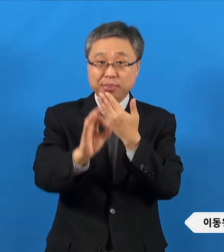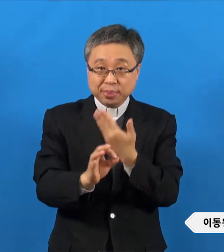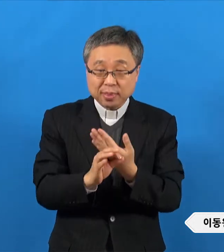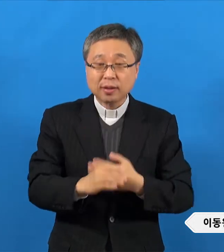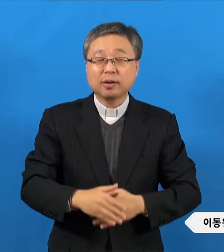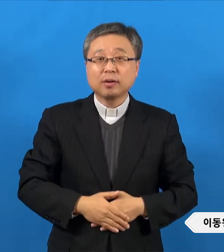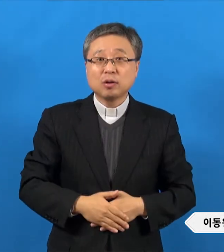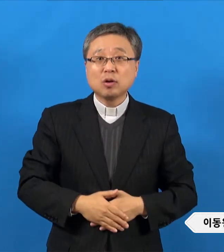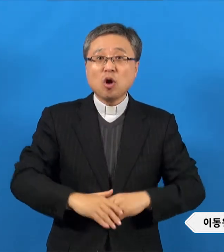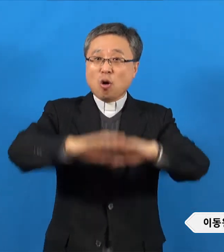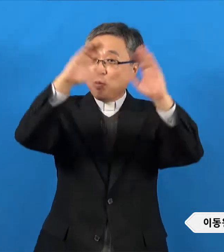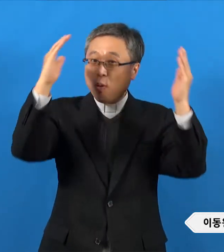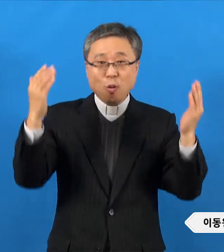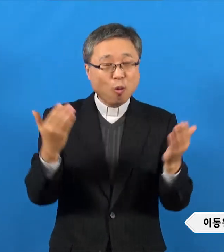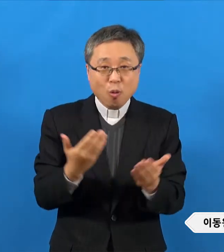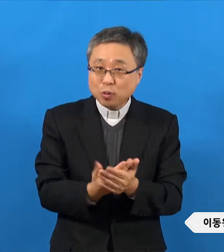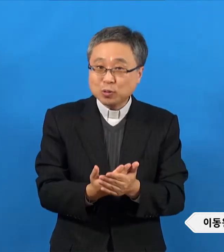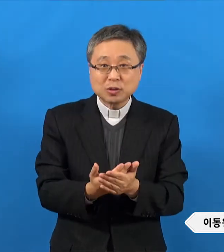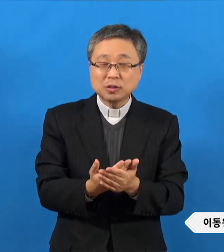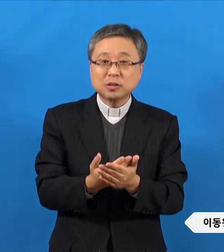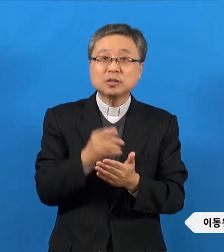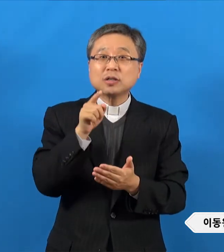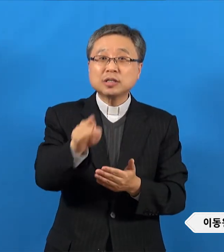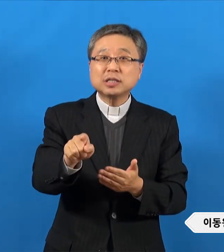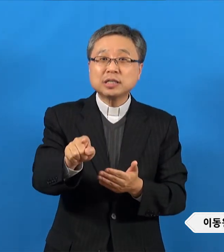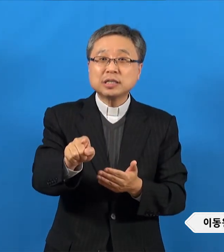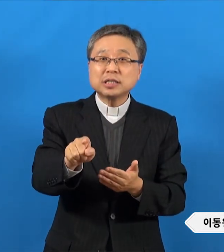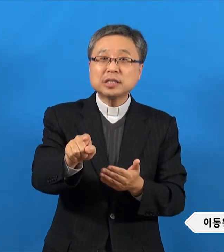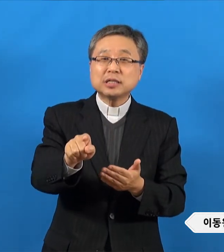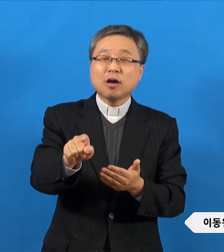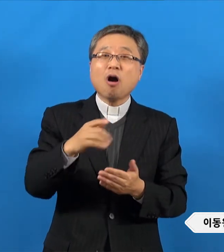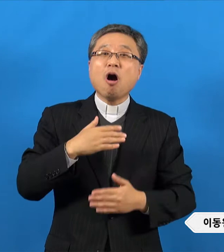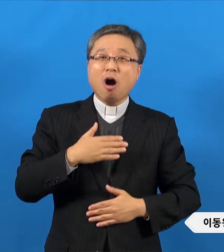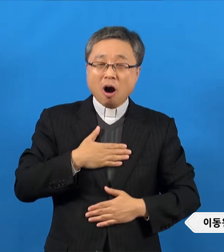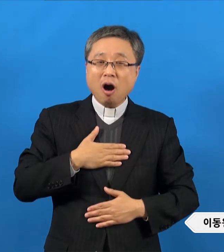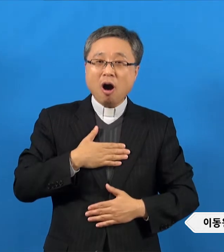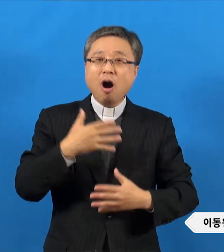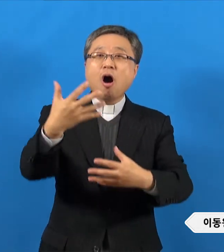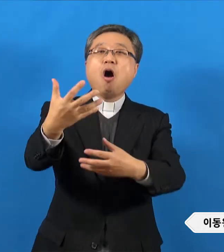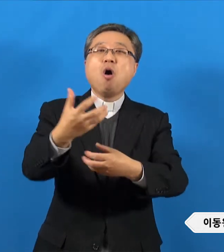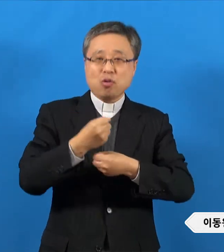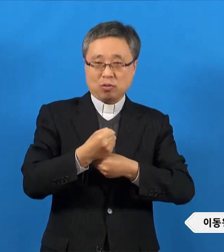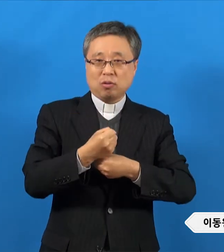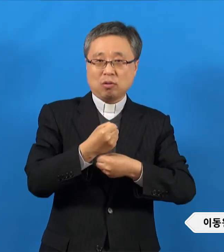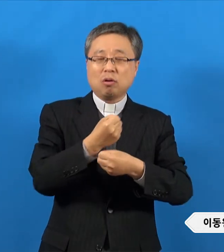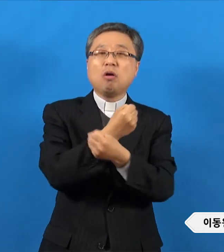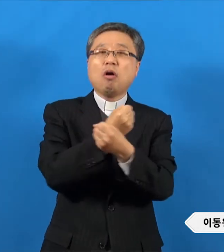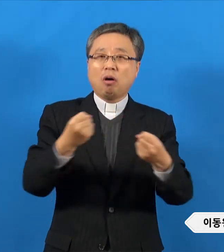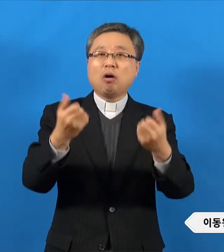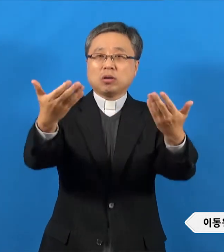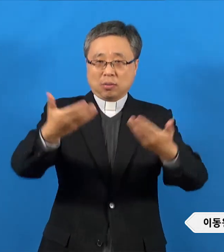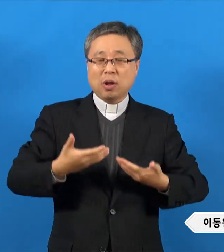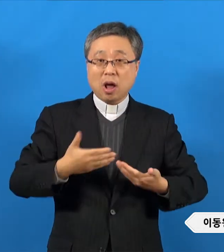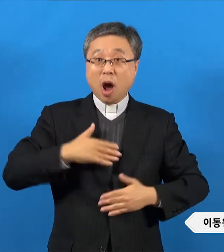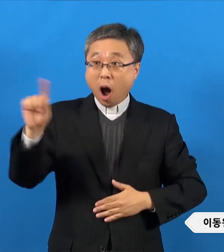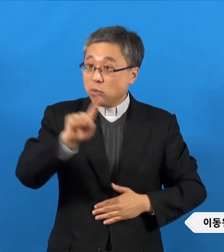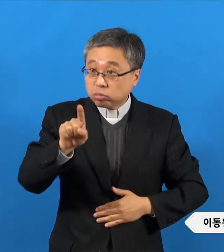없다면 모든 것이 허용될 것이다. 하나님이 없다면 우리가 아무 일을 해도 상관이 없어요. 아무것도 죄가